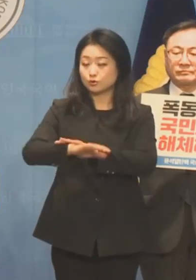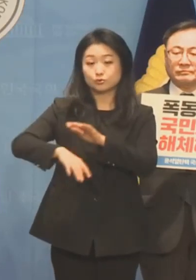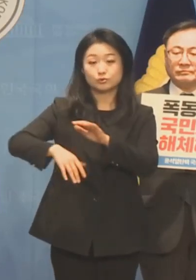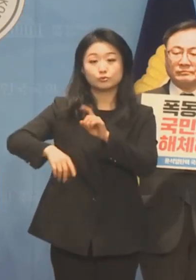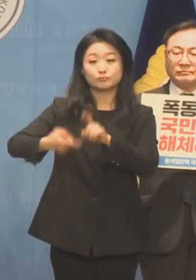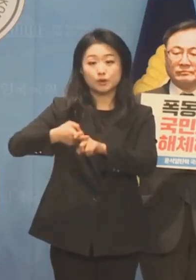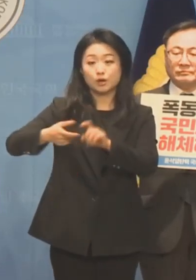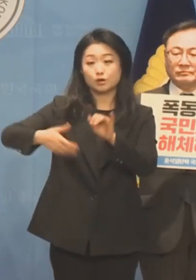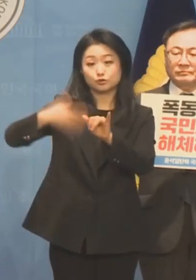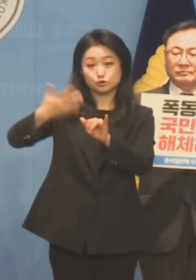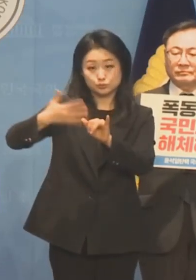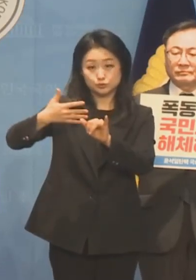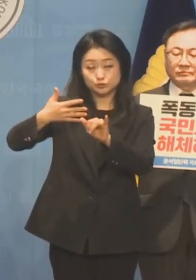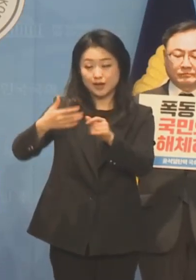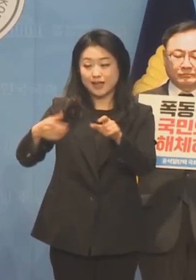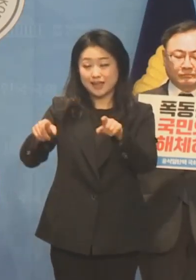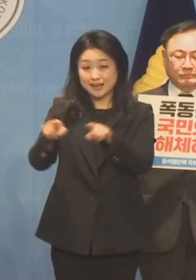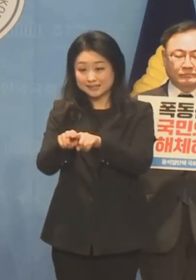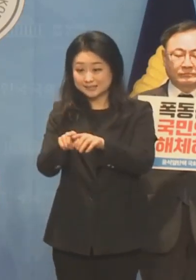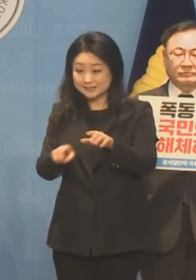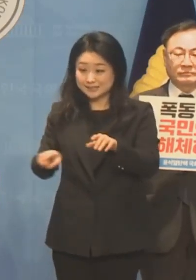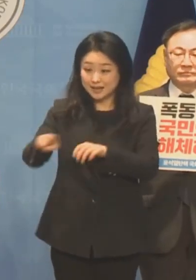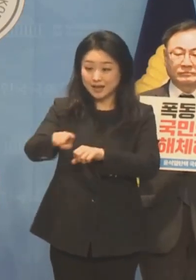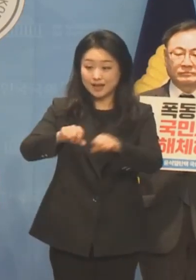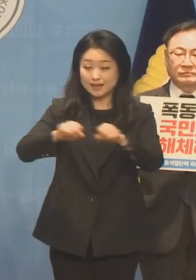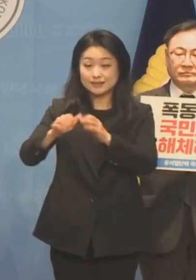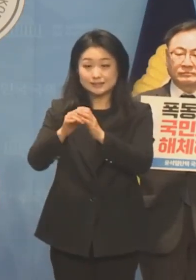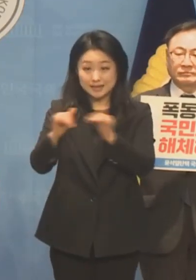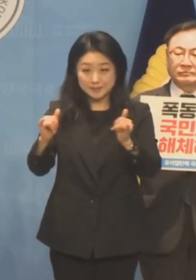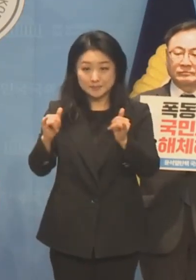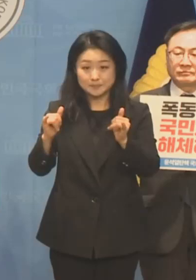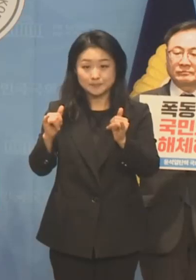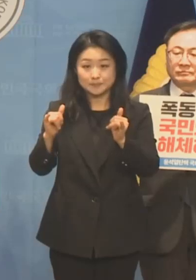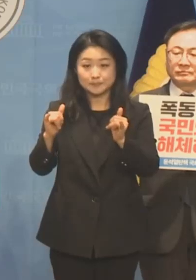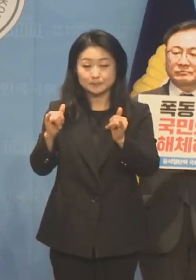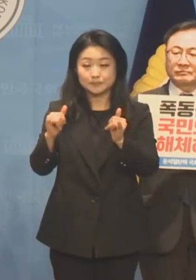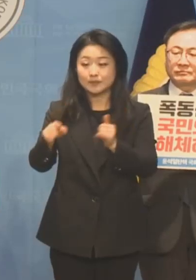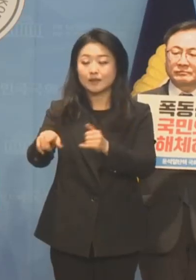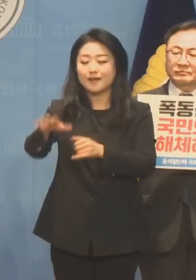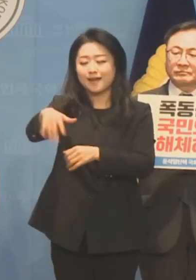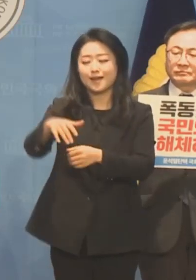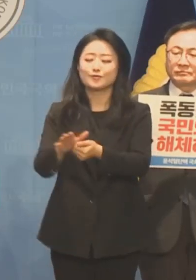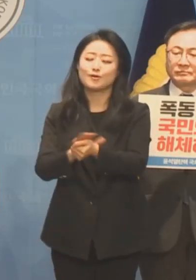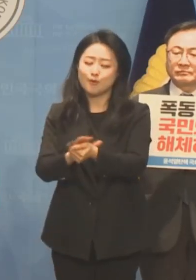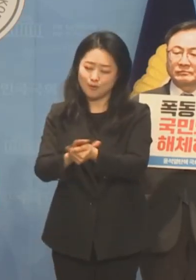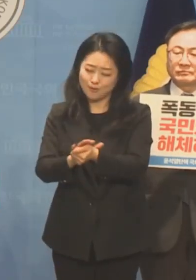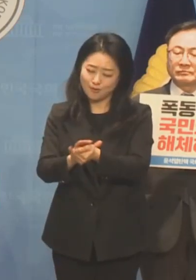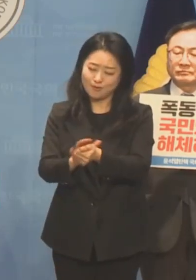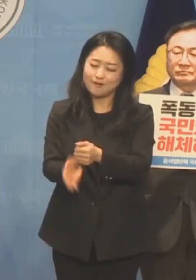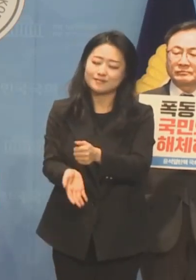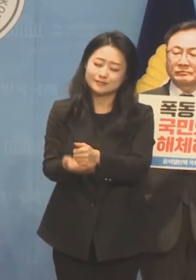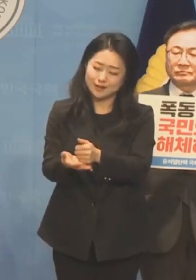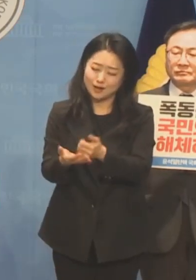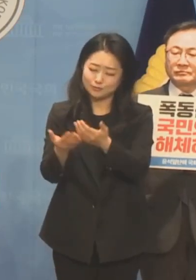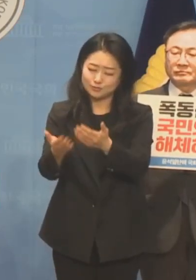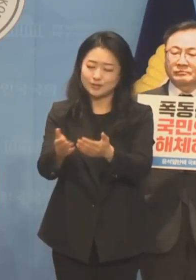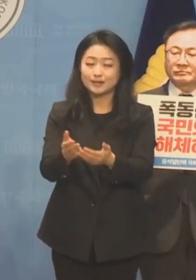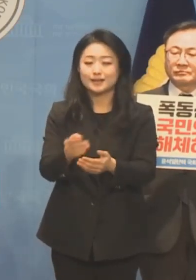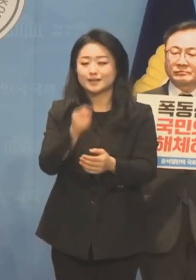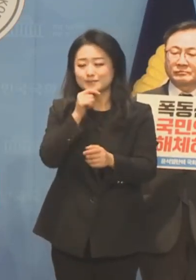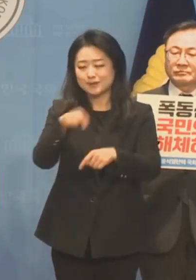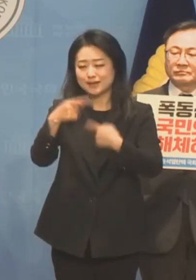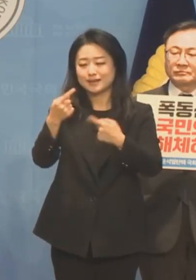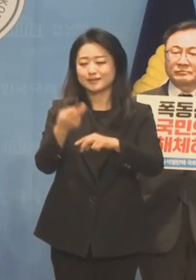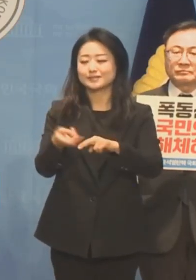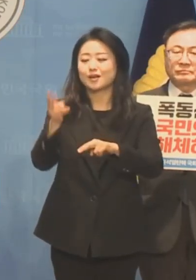유튜버들과 폭동 현장에 앞장섰던 자들을 꼭 집어 위로와 격려의 마음을 담아 설